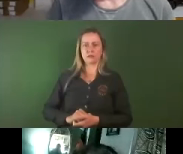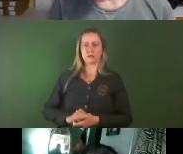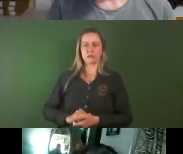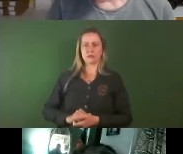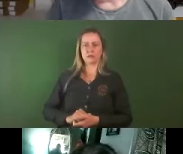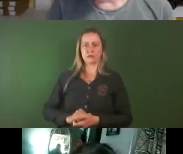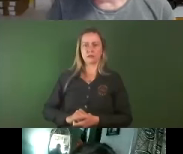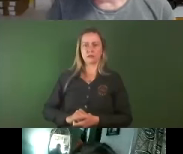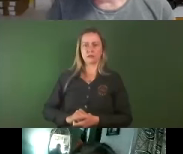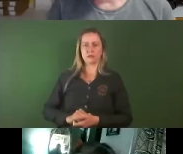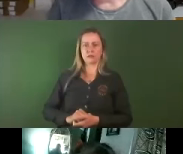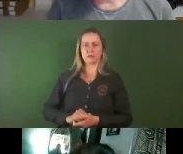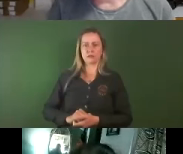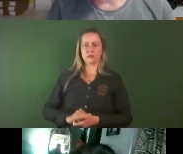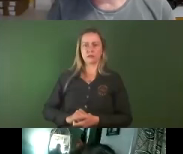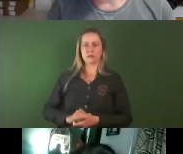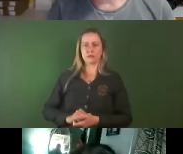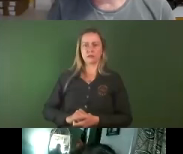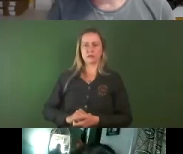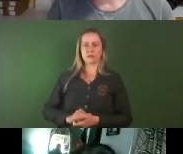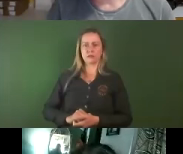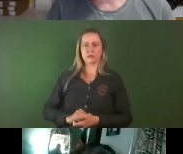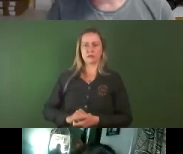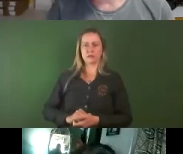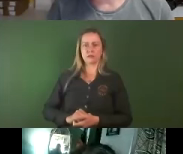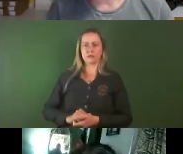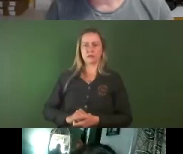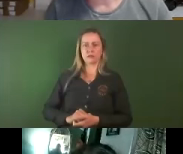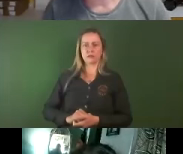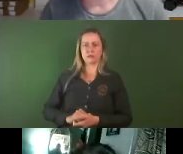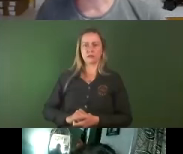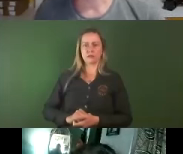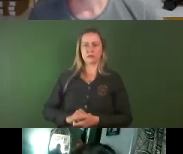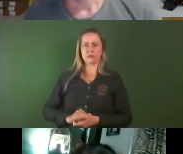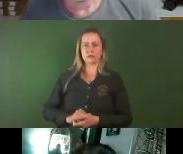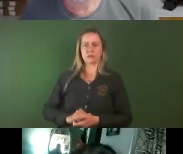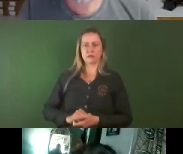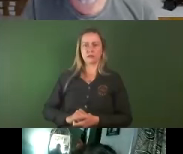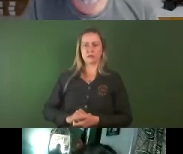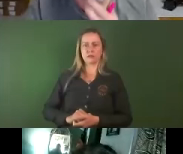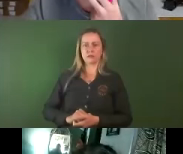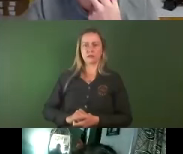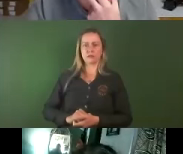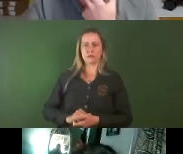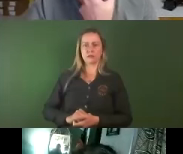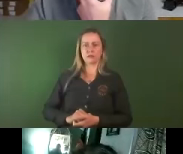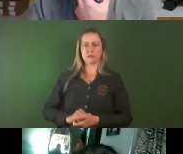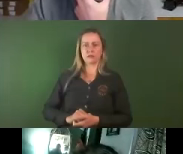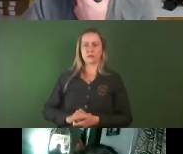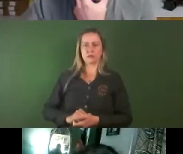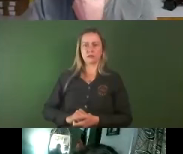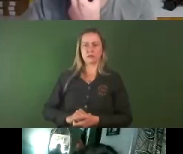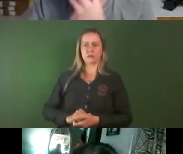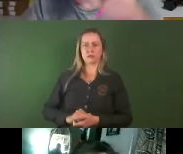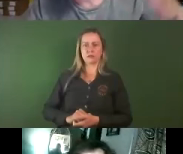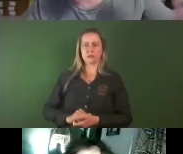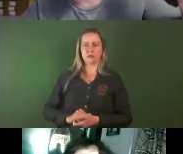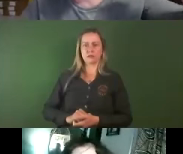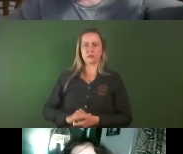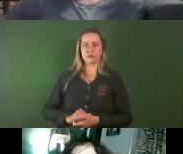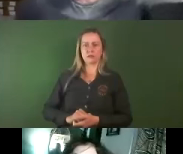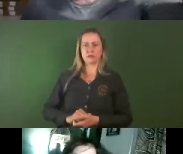o que vai acontecer na fotografia japonesa, né? Para vocês terem uma ideia, o Shomei Tomatsu,